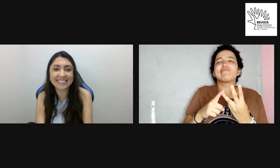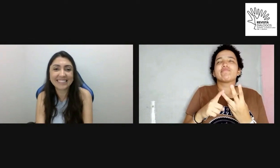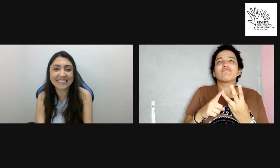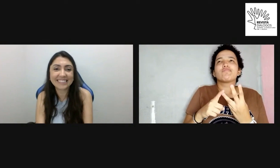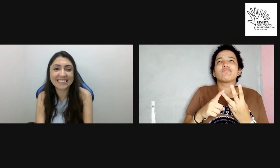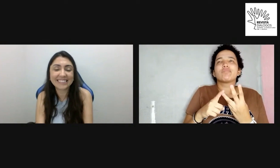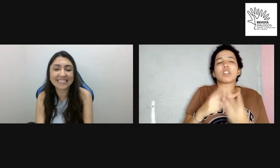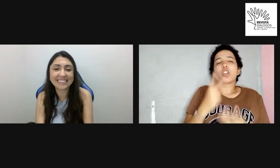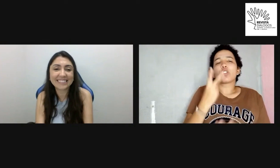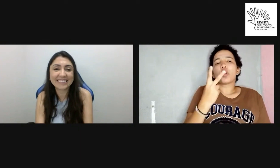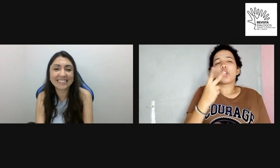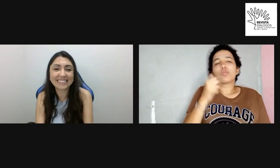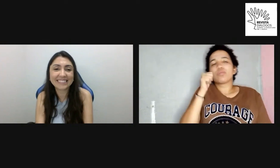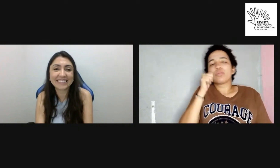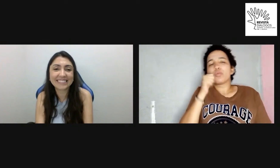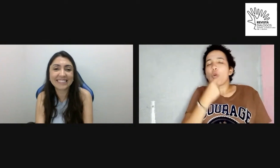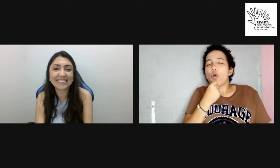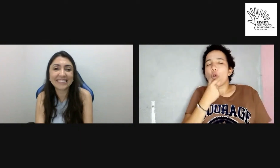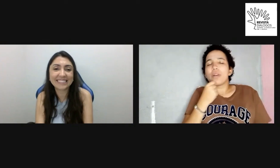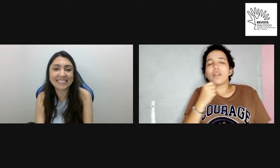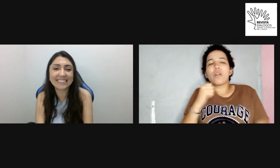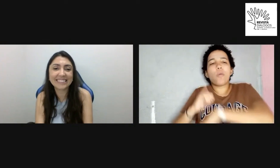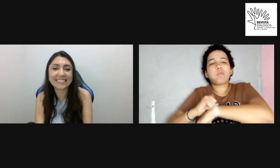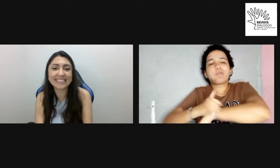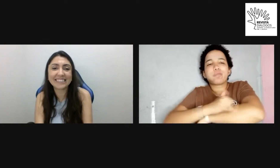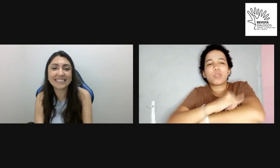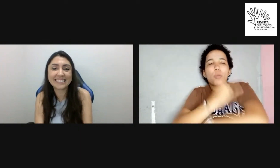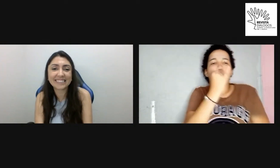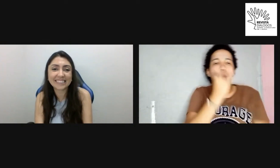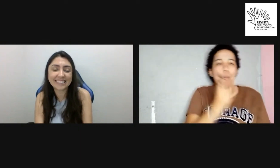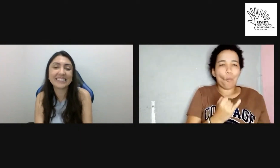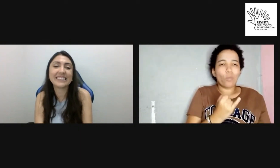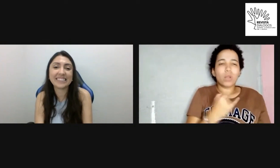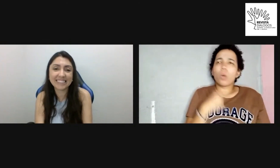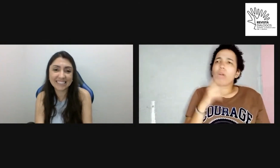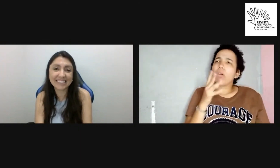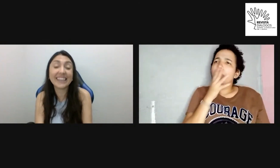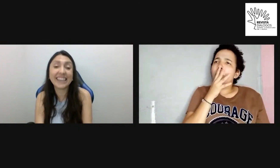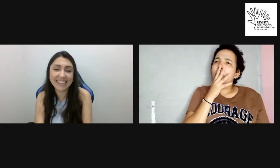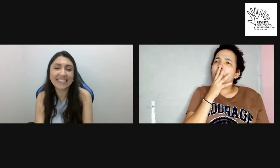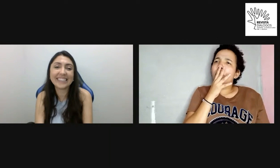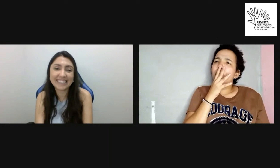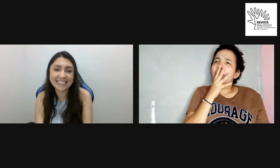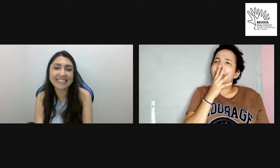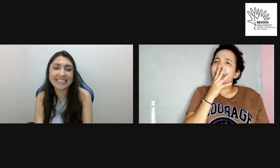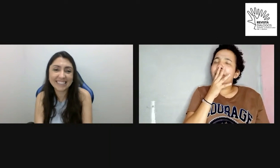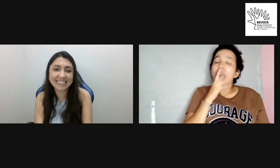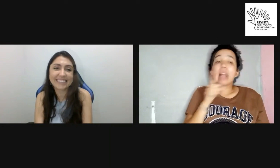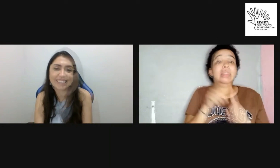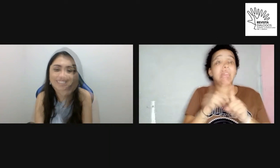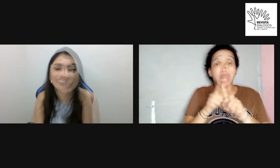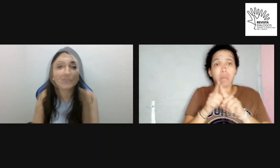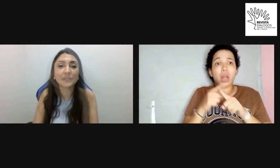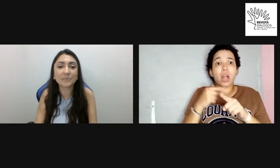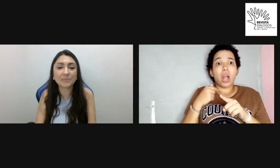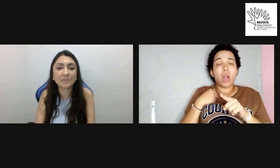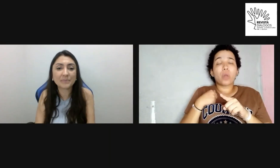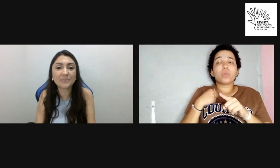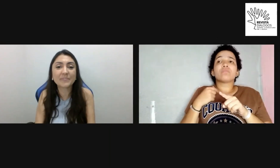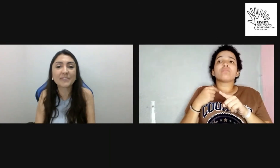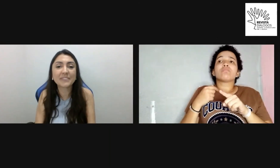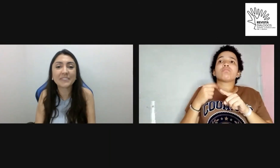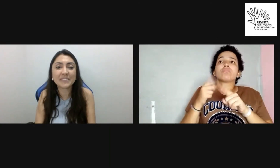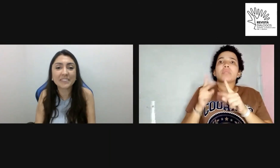também do gordo e do magro. Eu assistia admirada.